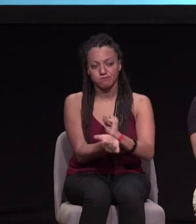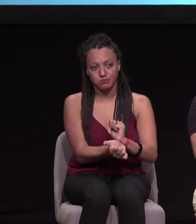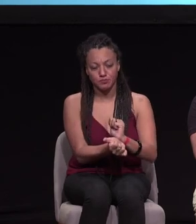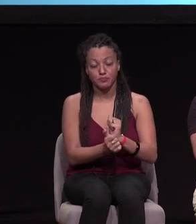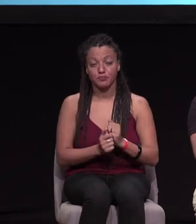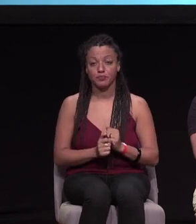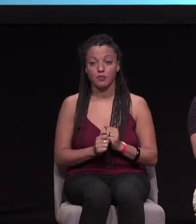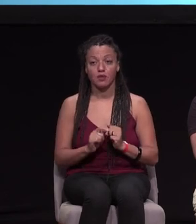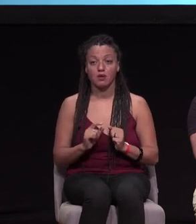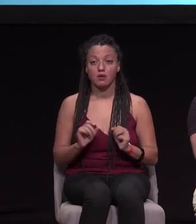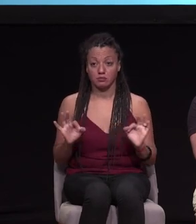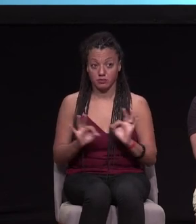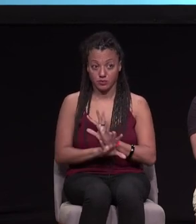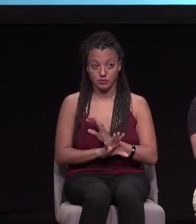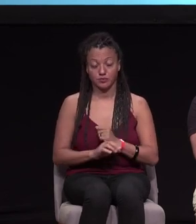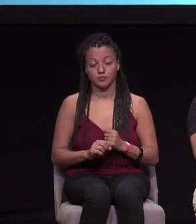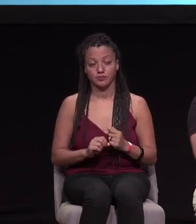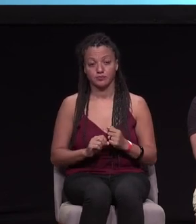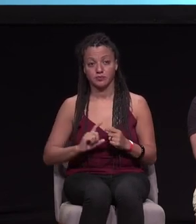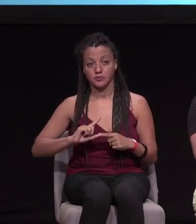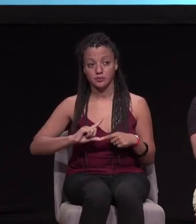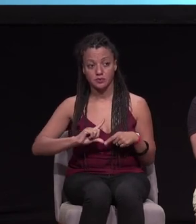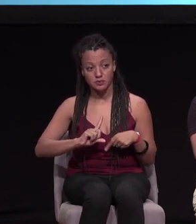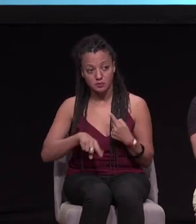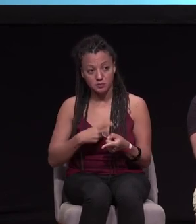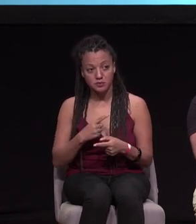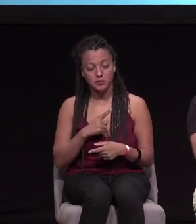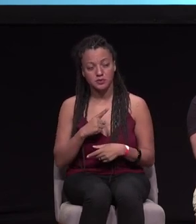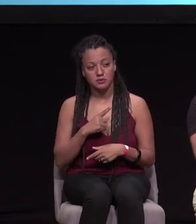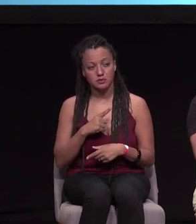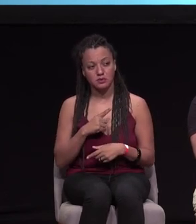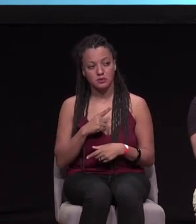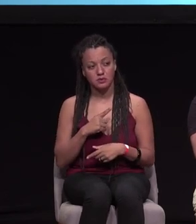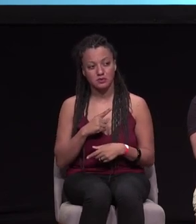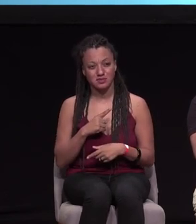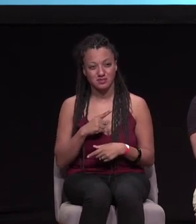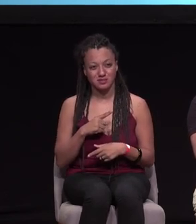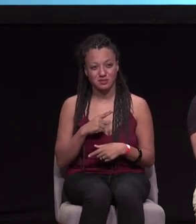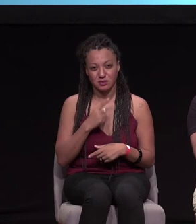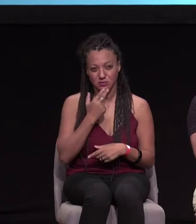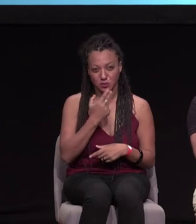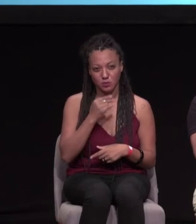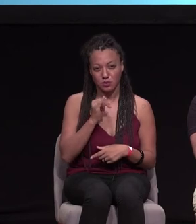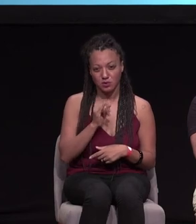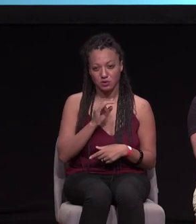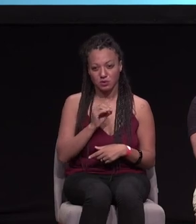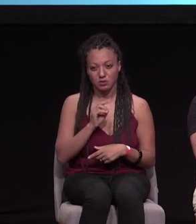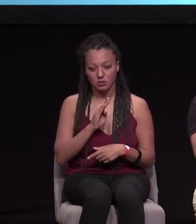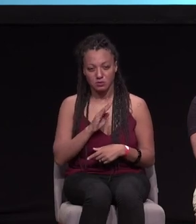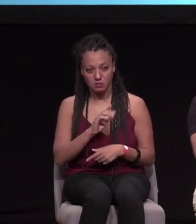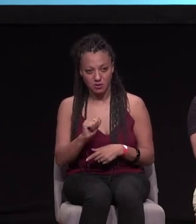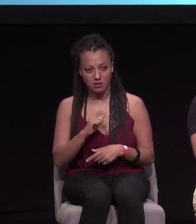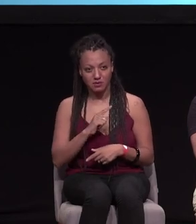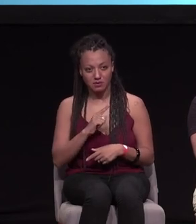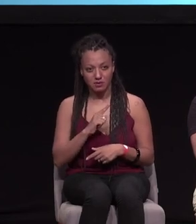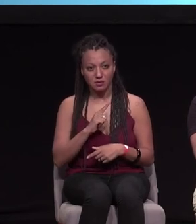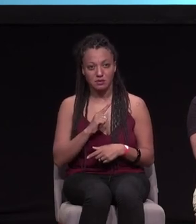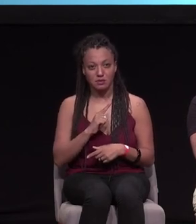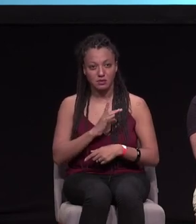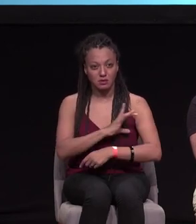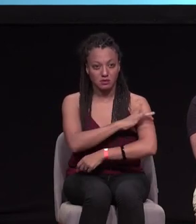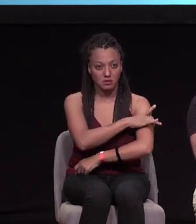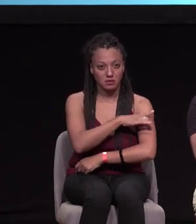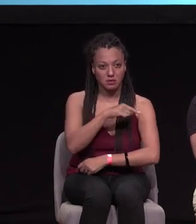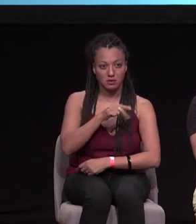depois a gente vai ter dentro desse mundo e urubah essa junção também dentro do candomblé kitsuné